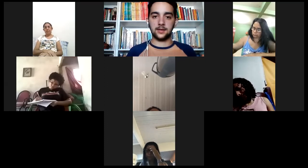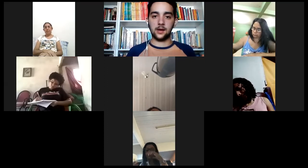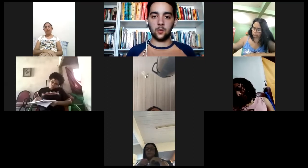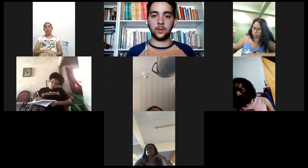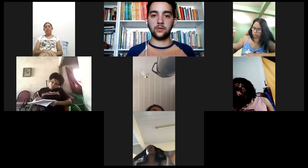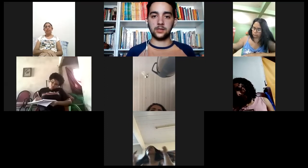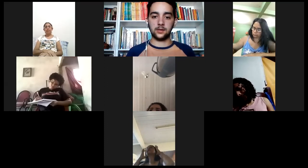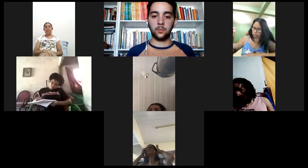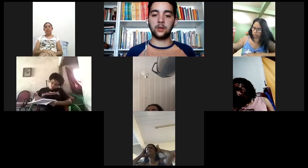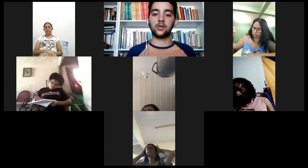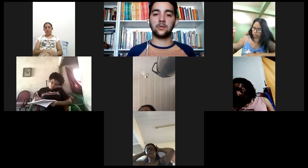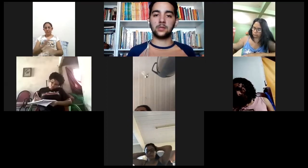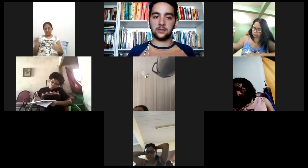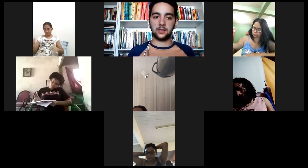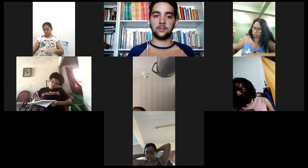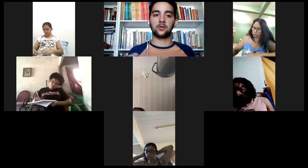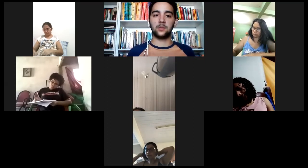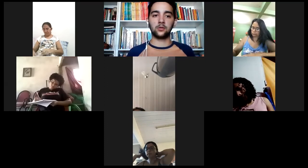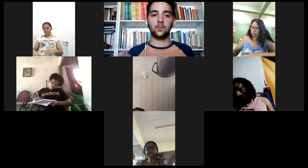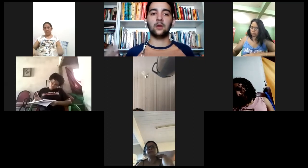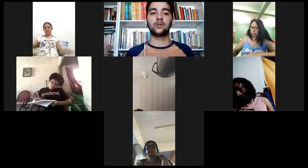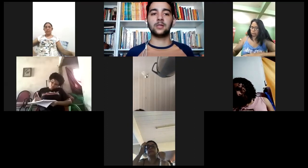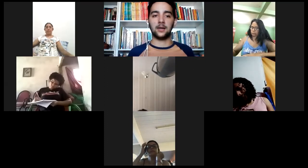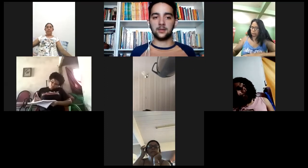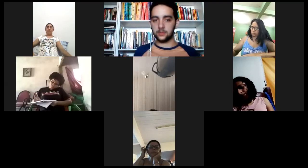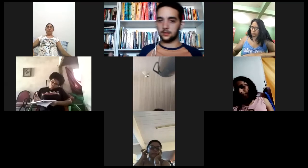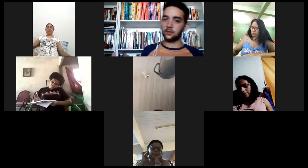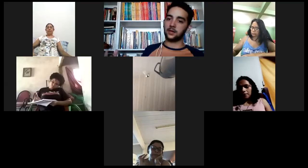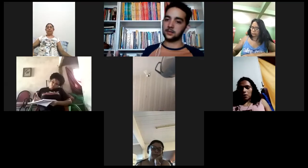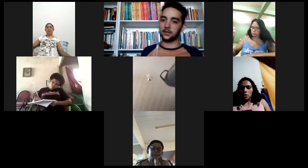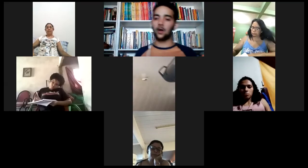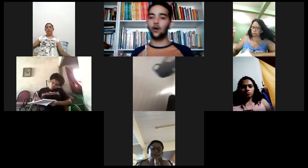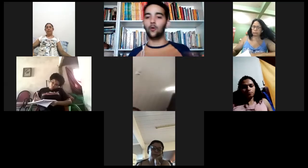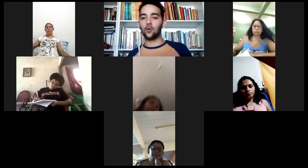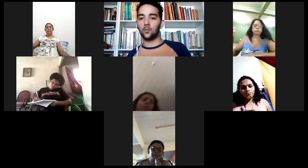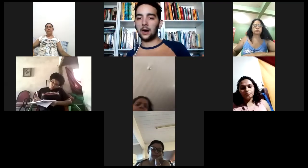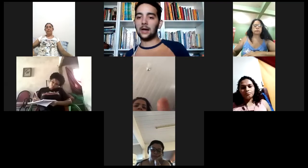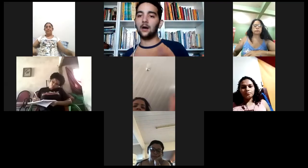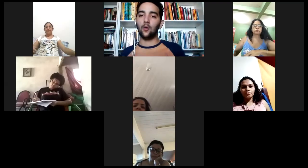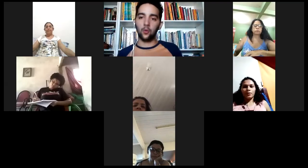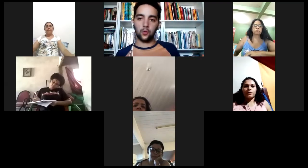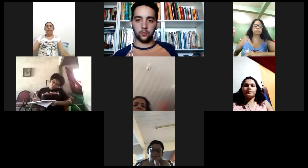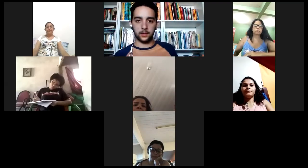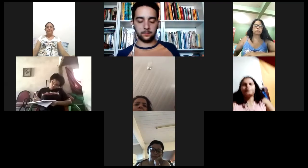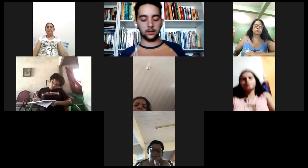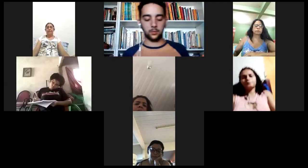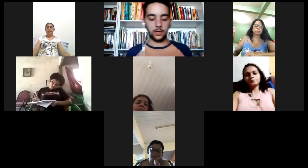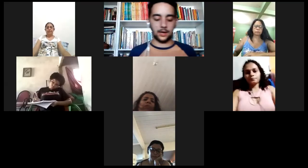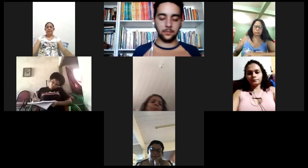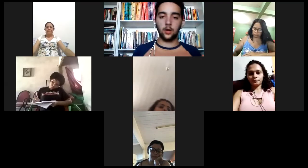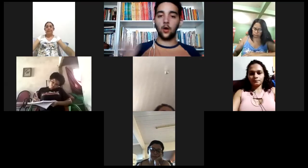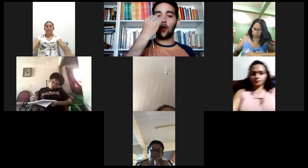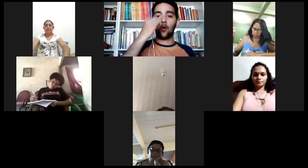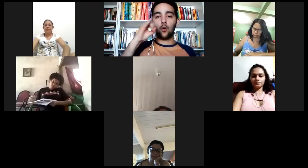vocês quiserem acompanhar, vocês acompanham, só para vocês verem mais ou menos como é os sinais que vocês irão fazer. Ou como A, ou como B. Então, bora